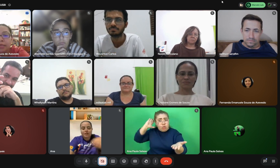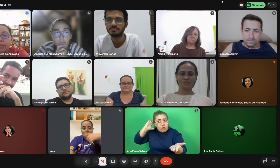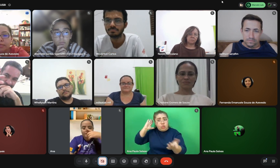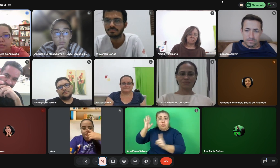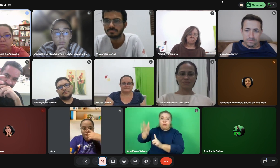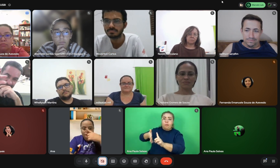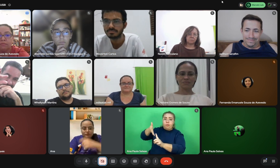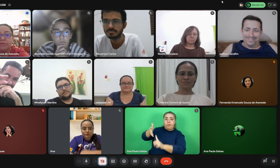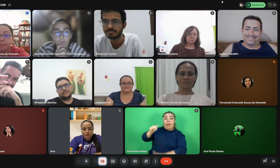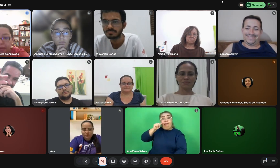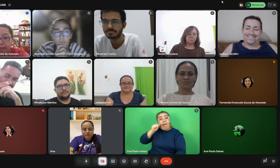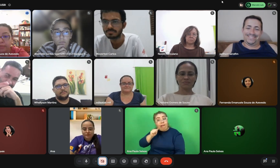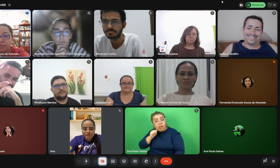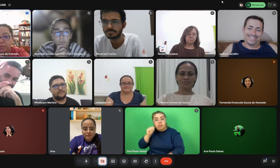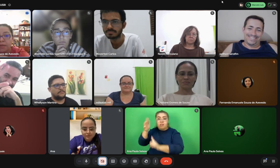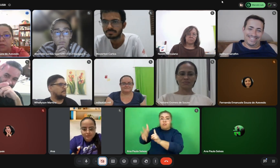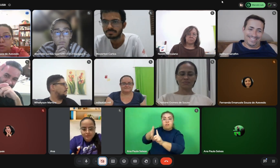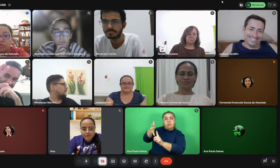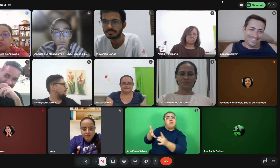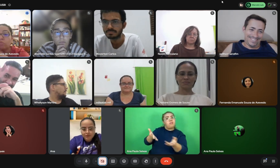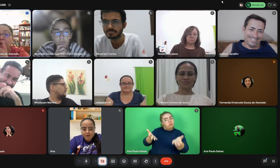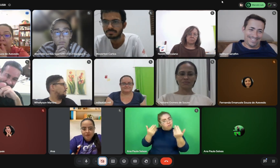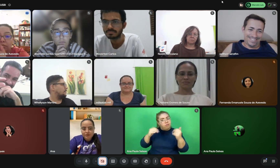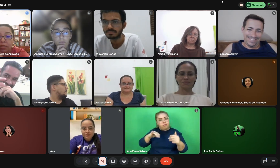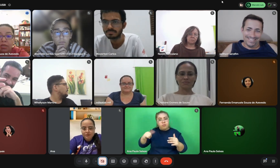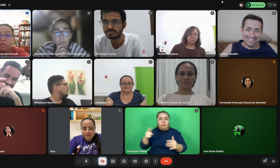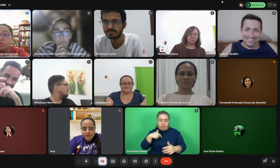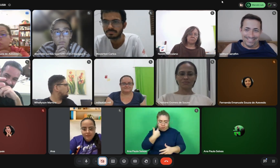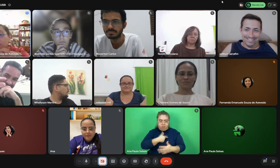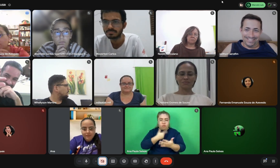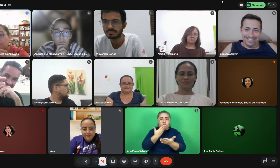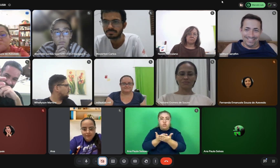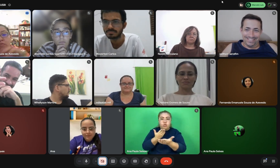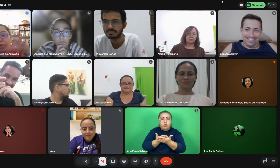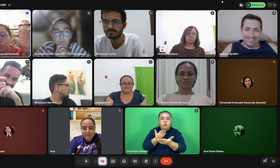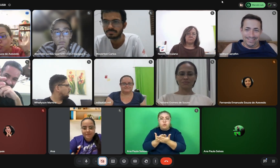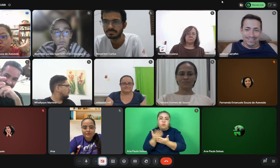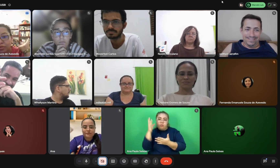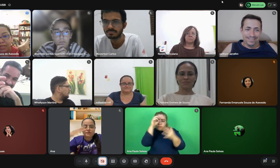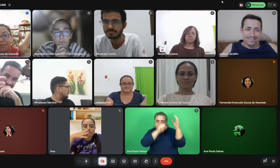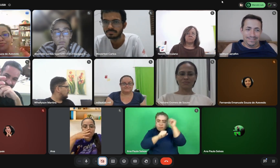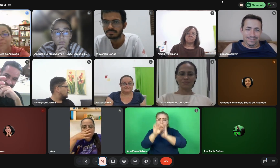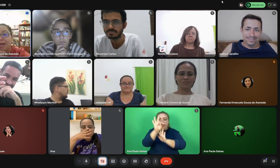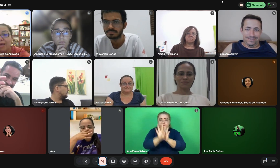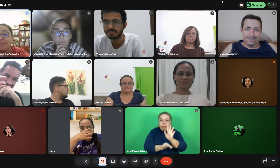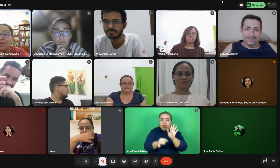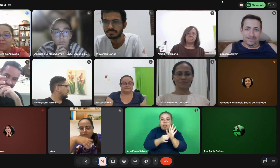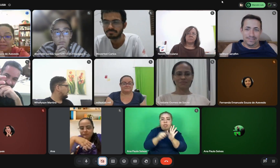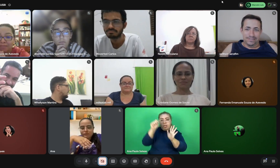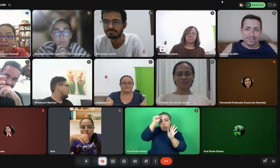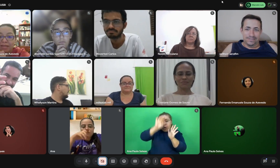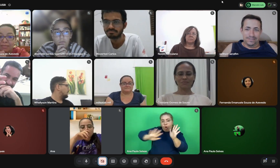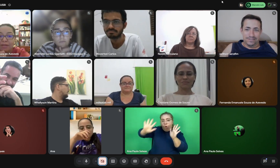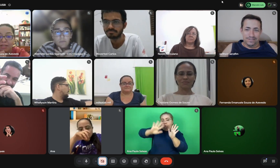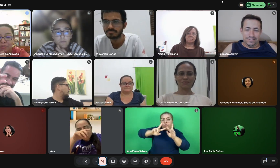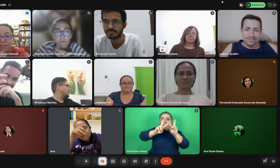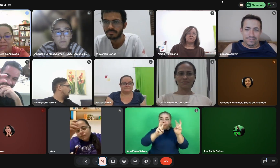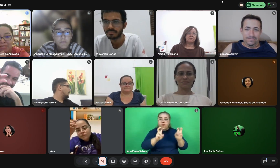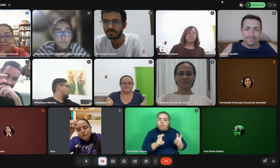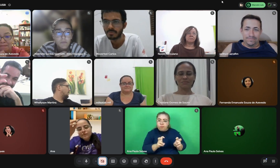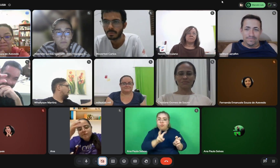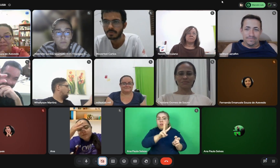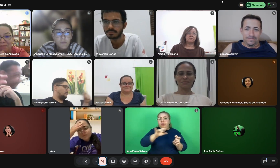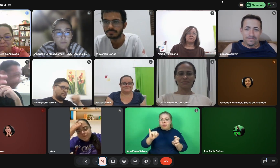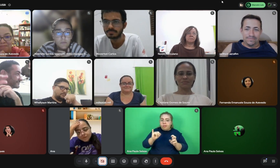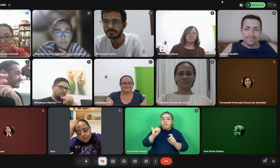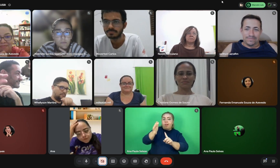Ana, Elisa, fazer palestras para nós, estudar um texto, ver algum assunto que quer estudar e vai fazer palestra para a linha de